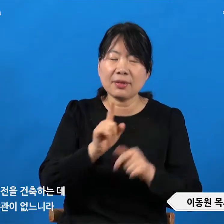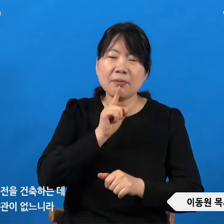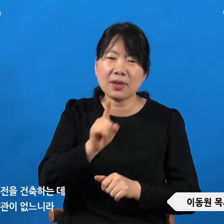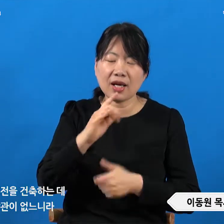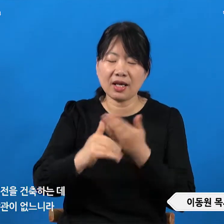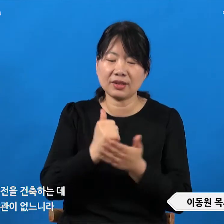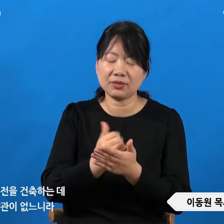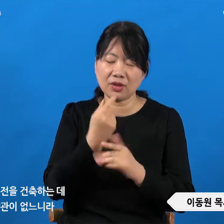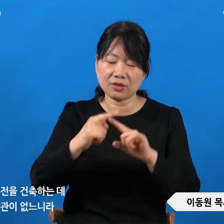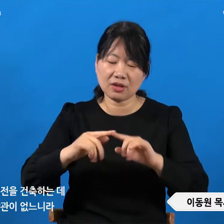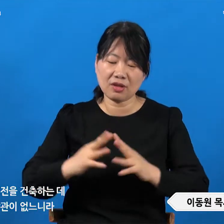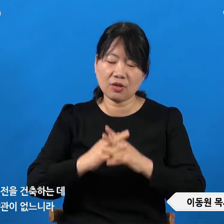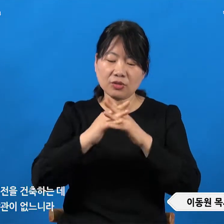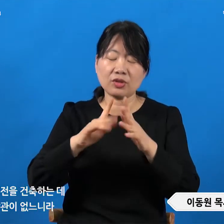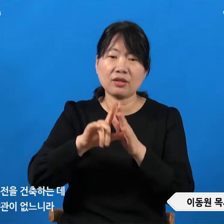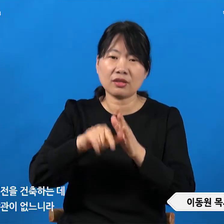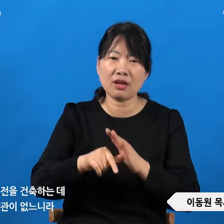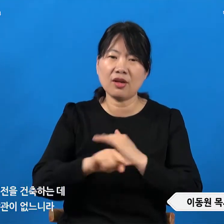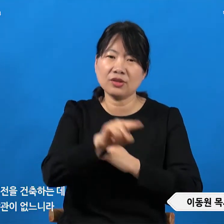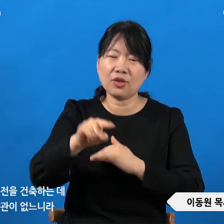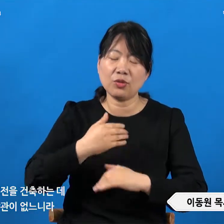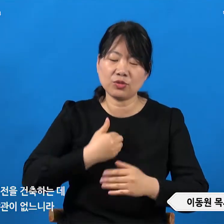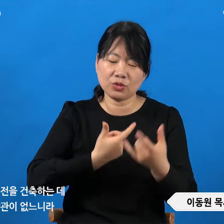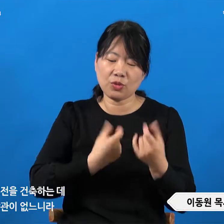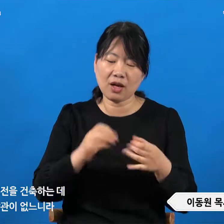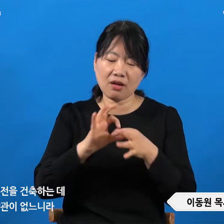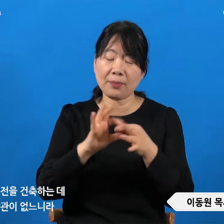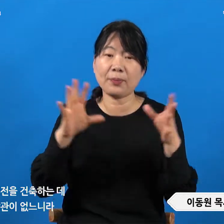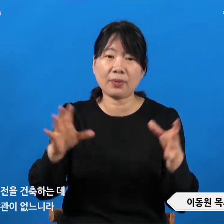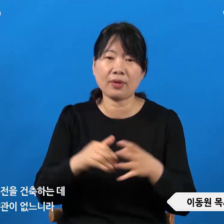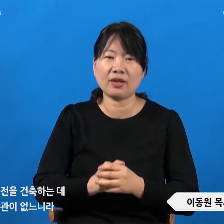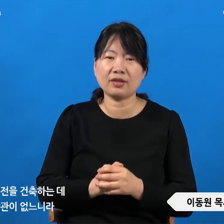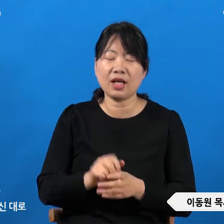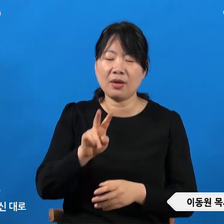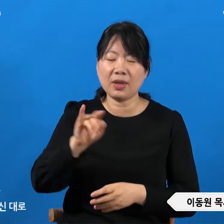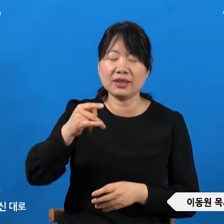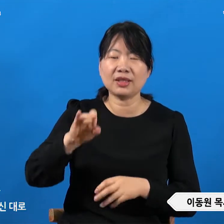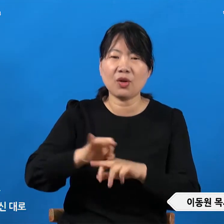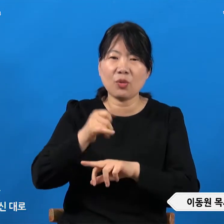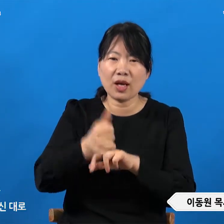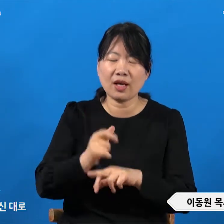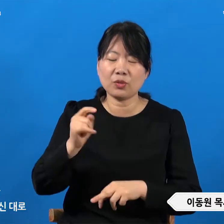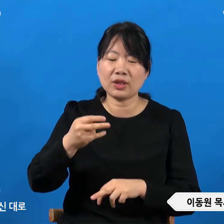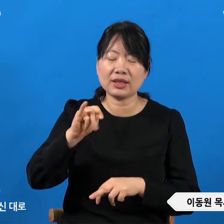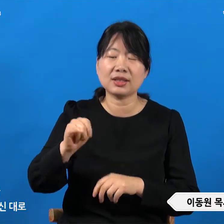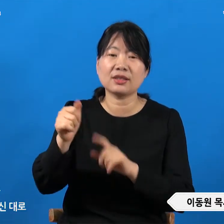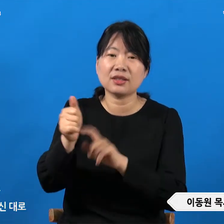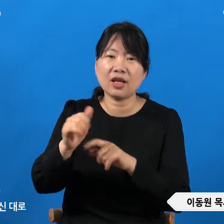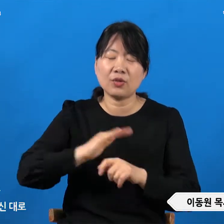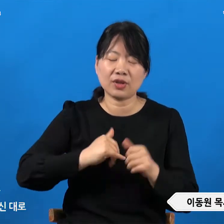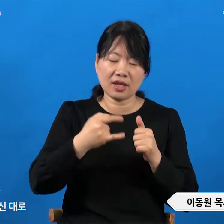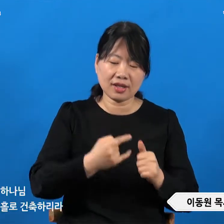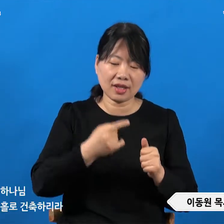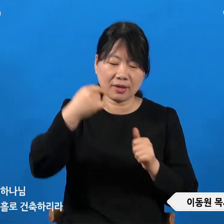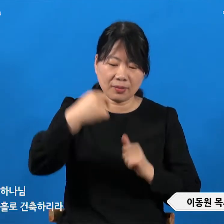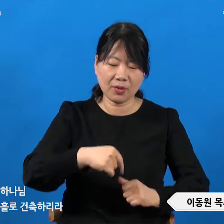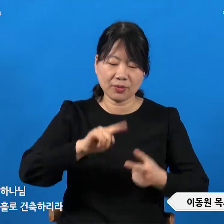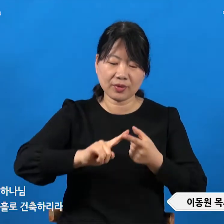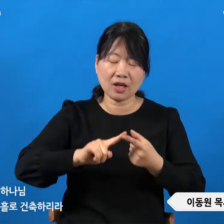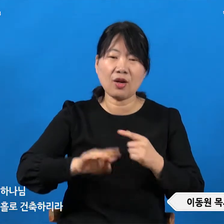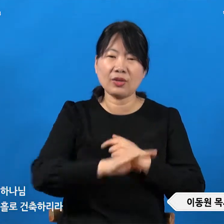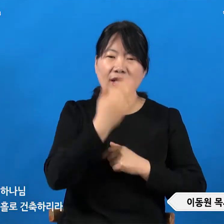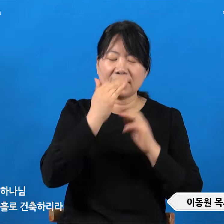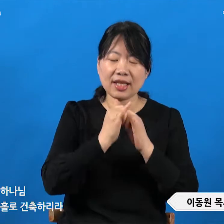하나님의 성전을 건축하는데 너희는 우리와 상관이 없느니라. 바사와 고레스가 우리에게 명령하신 대로